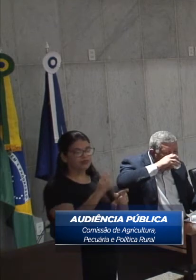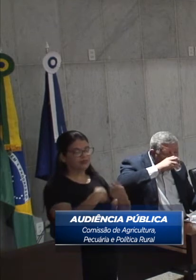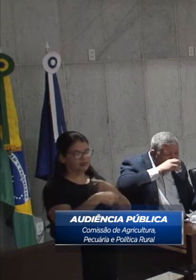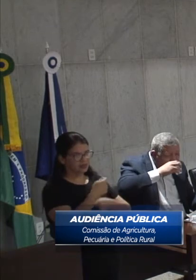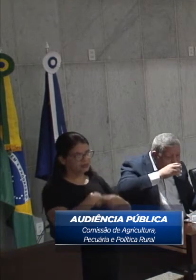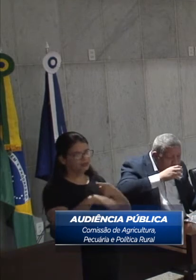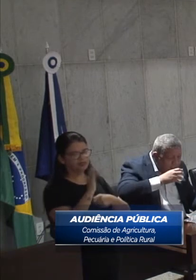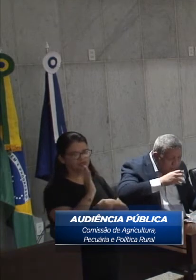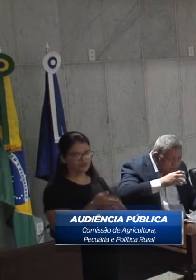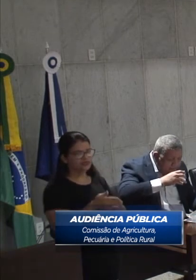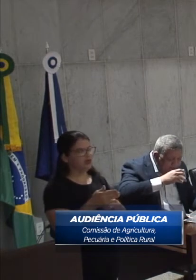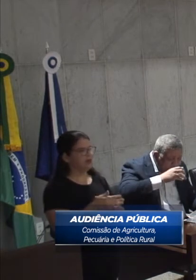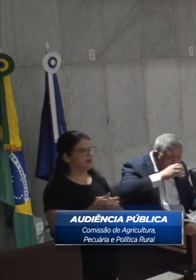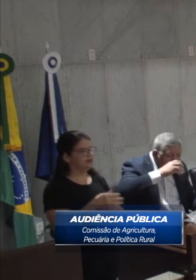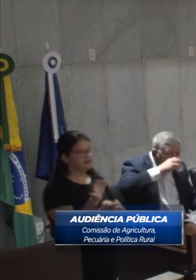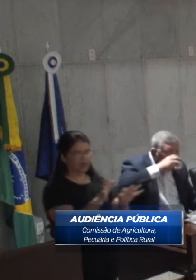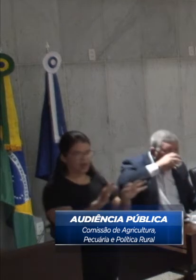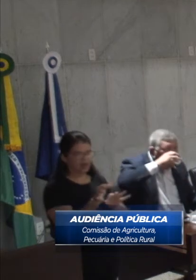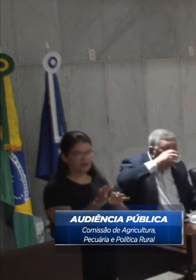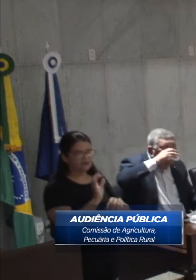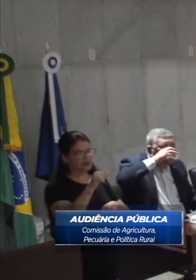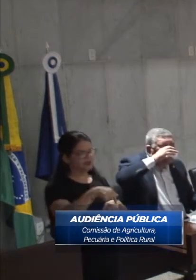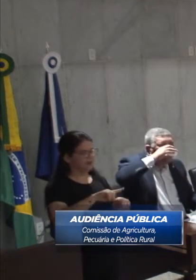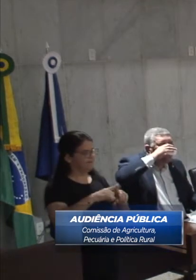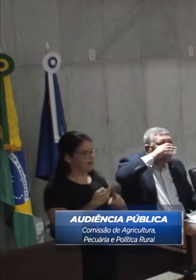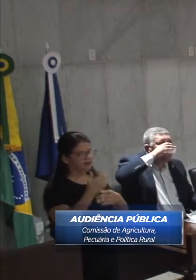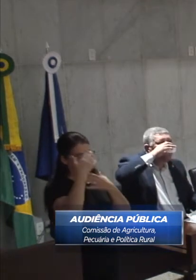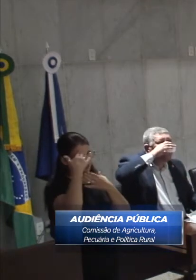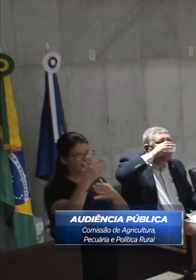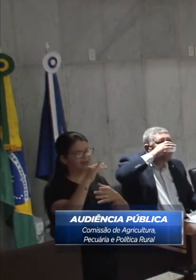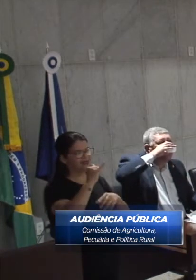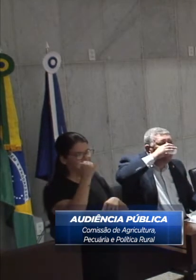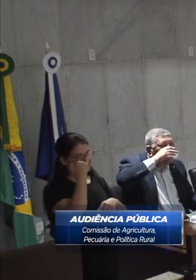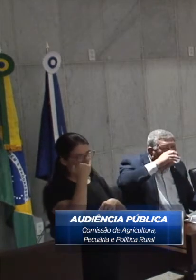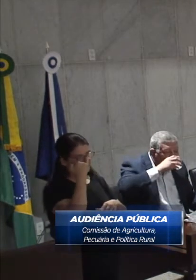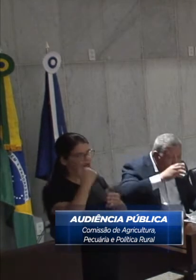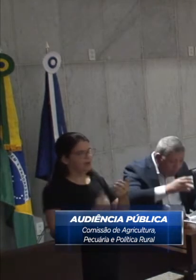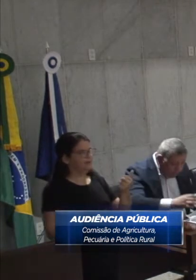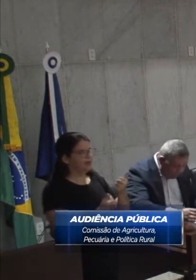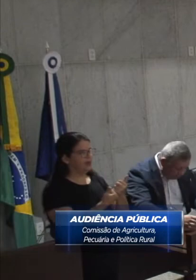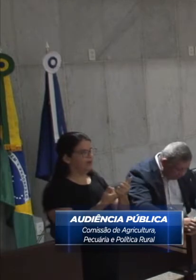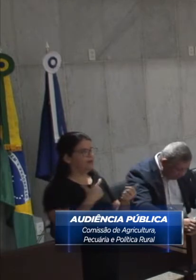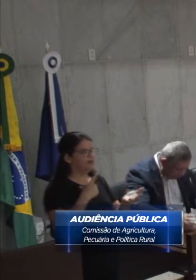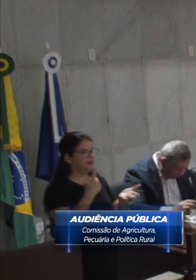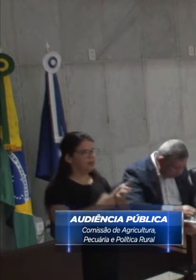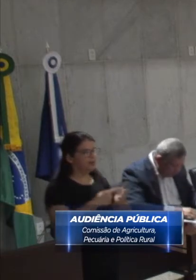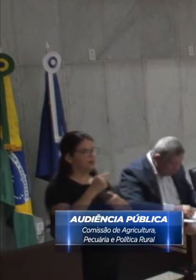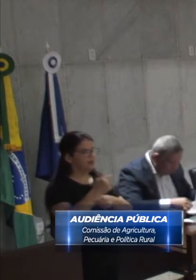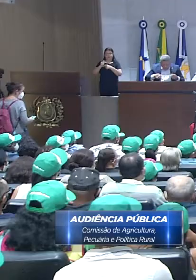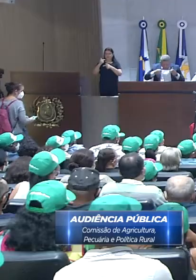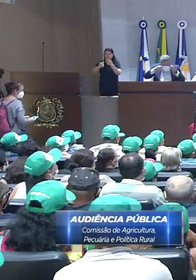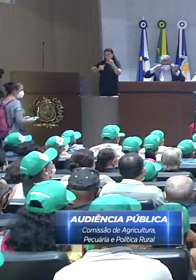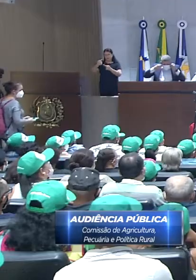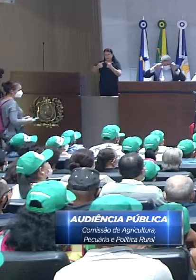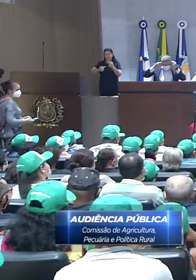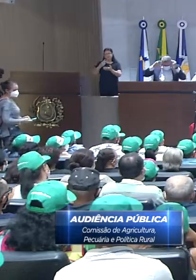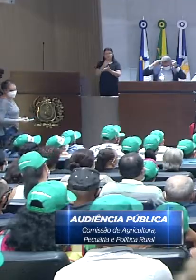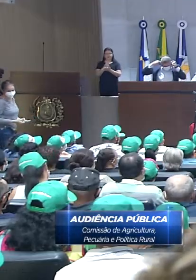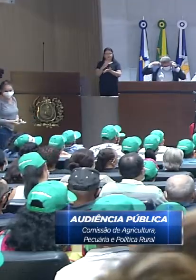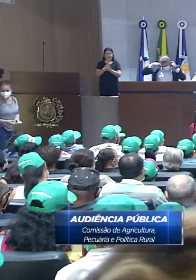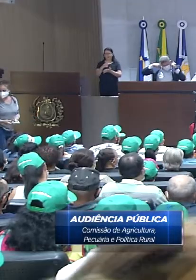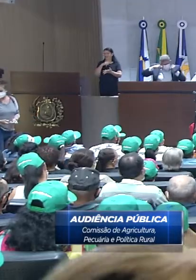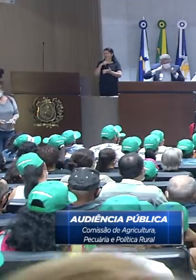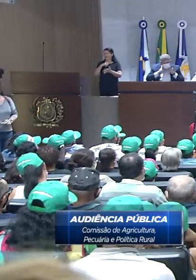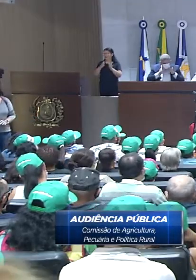já estão sendo organizadas aqui. Mas muito obrigado, Isaltino, pelo apoio, pelo compromisso político que você sempre tem com